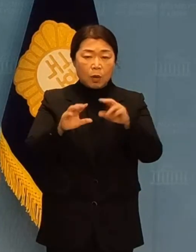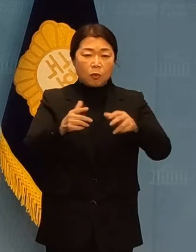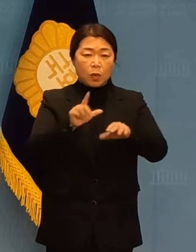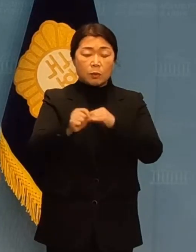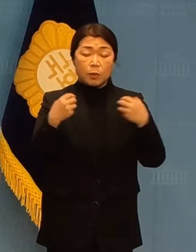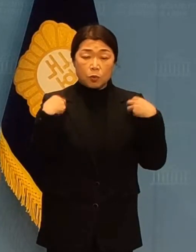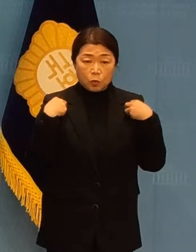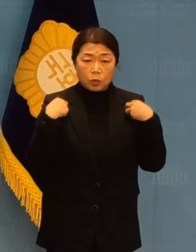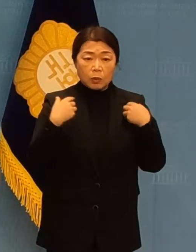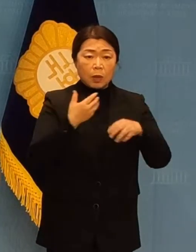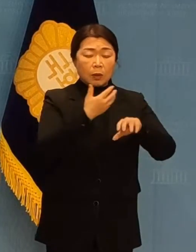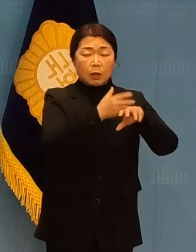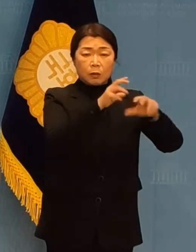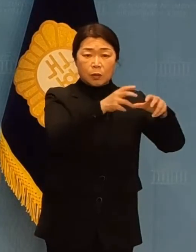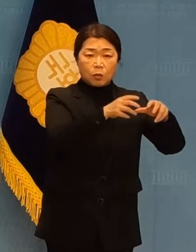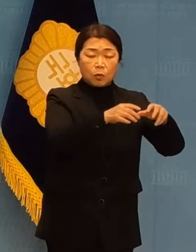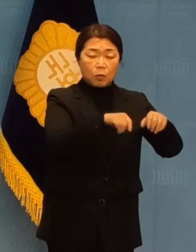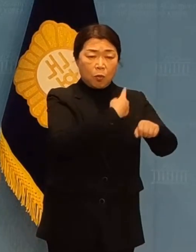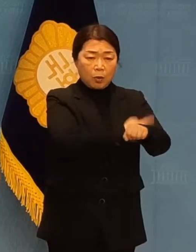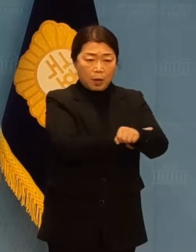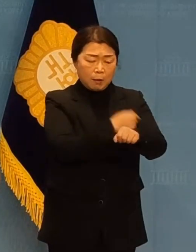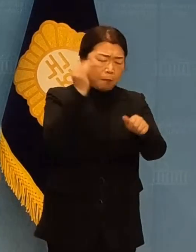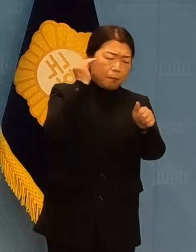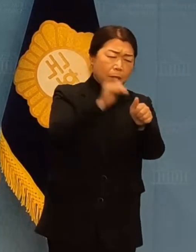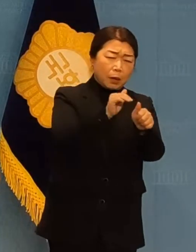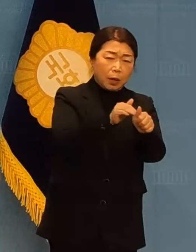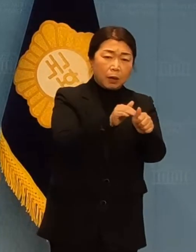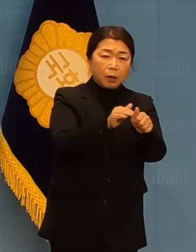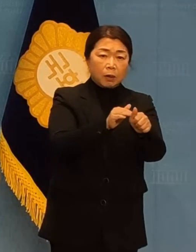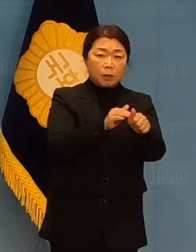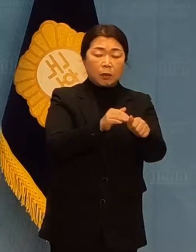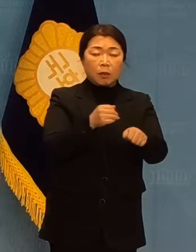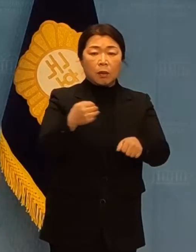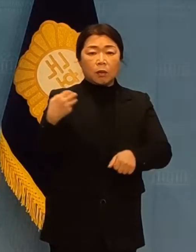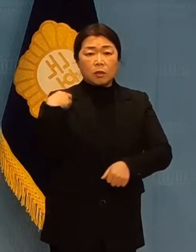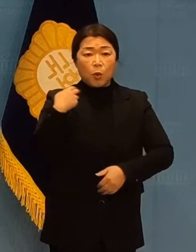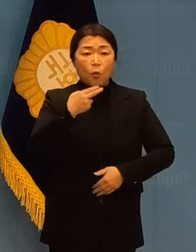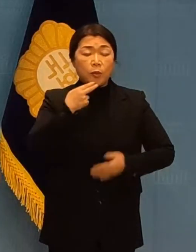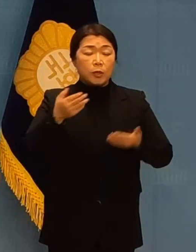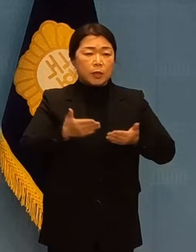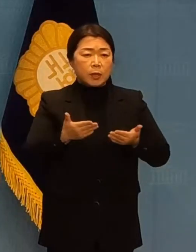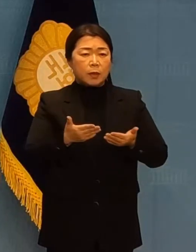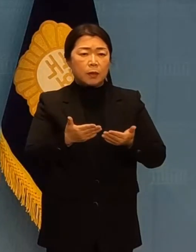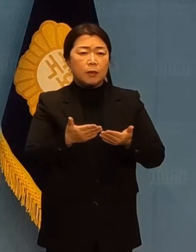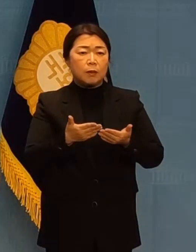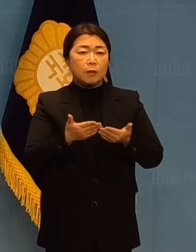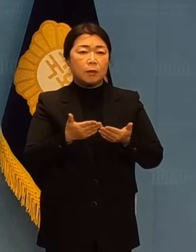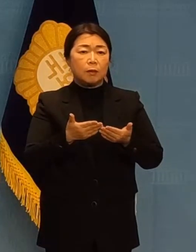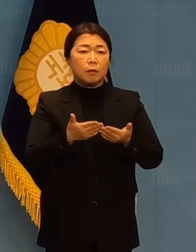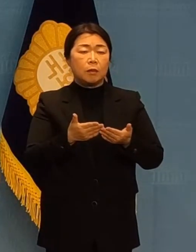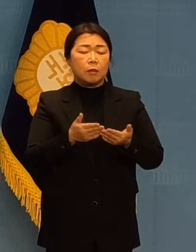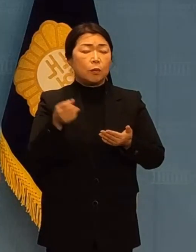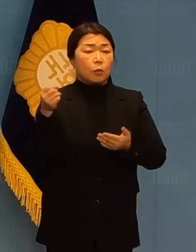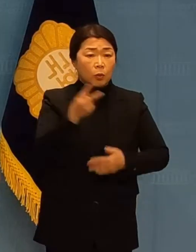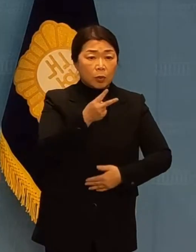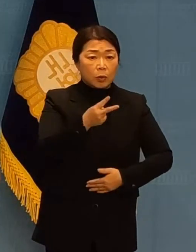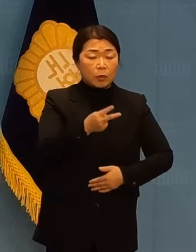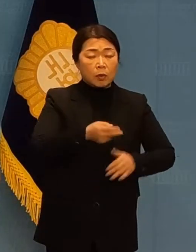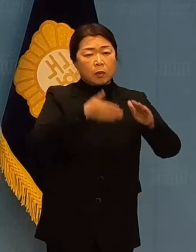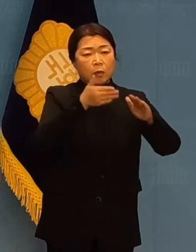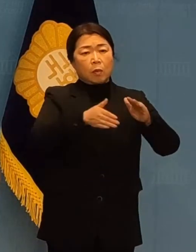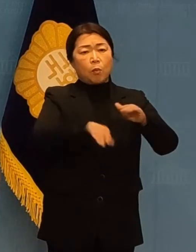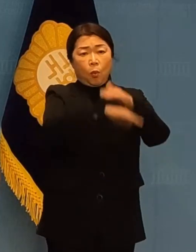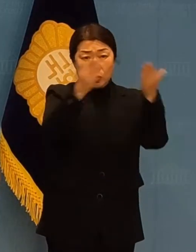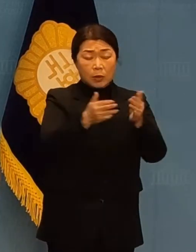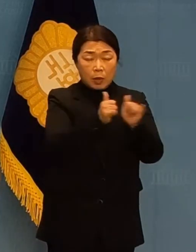외국 정부의 권한 행사를 방해하거나 의미 없는 일을 하게 할 목적으로 또는 공중을